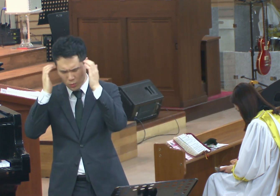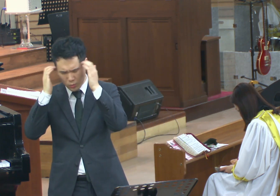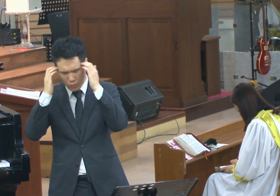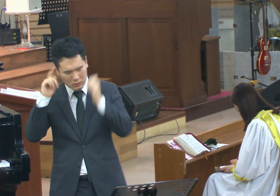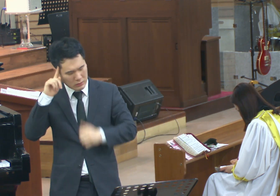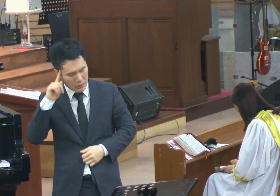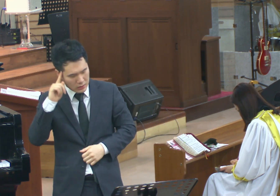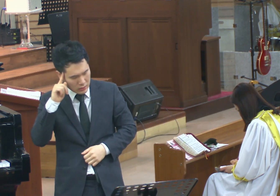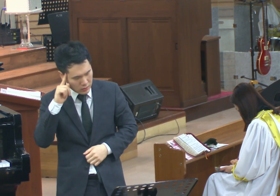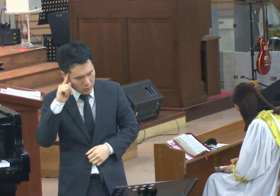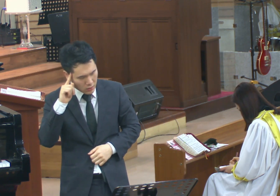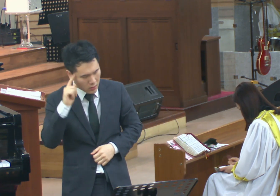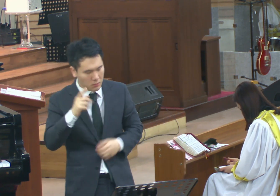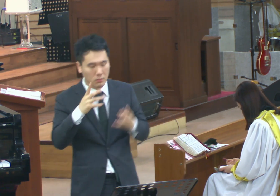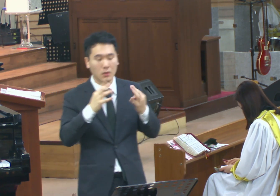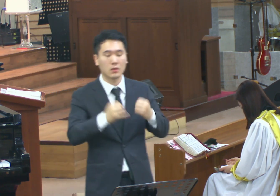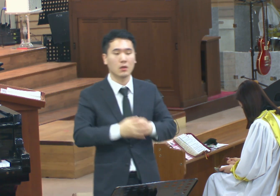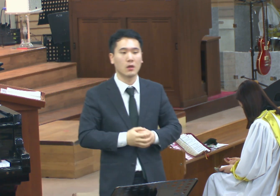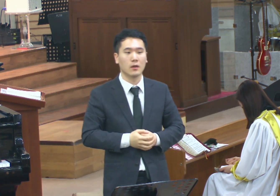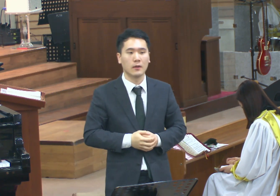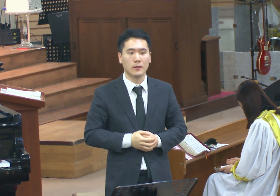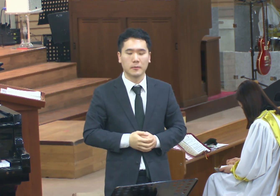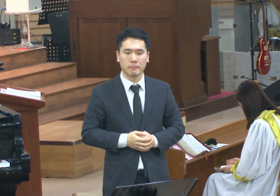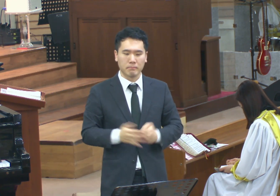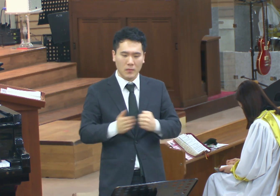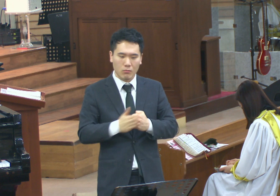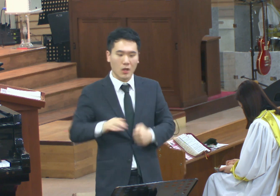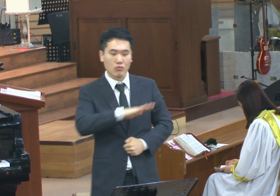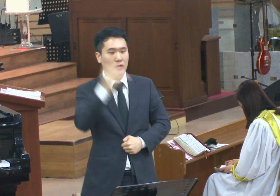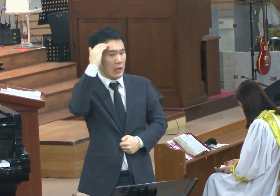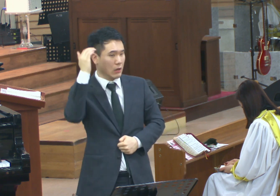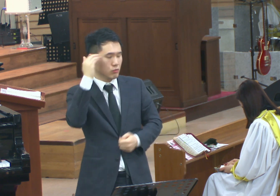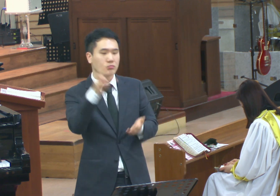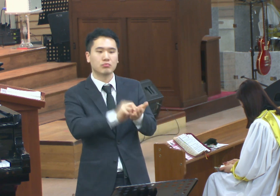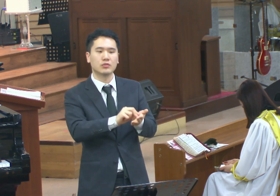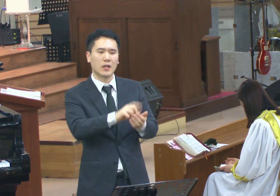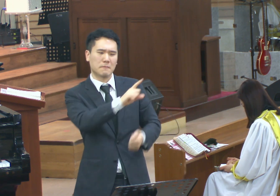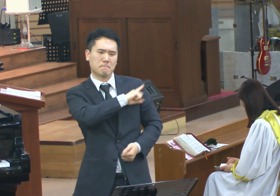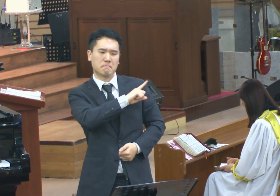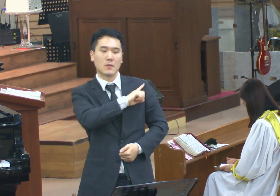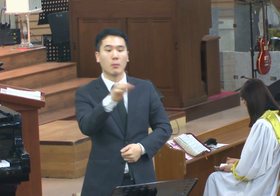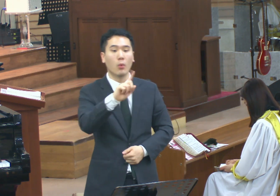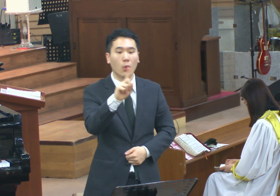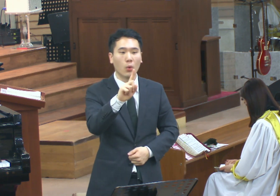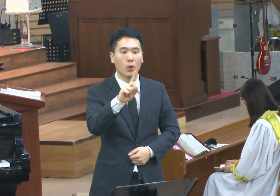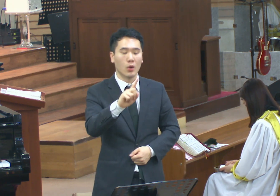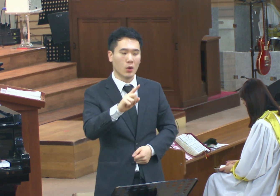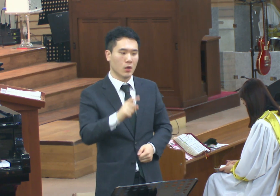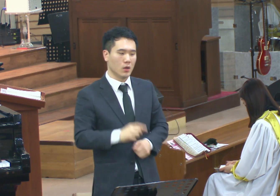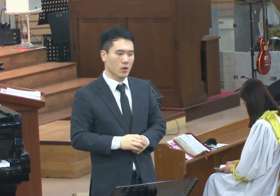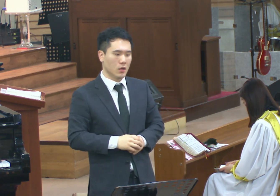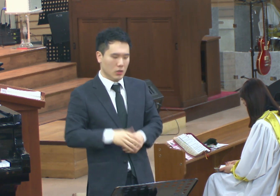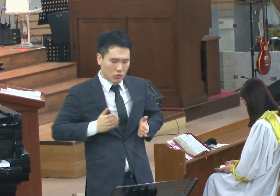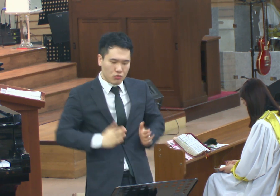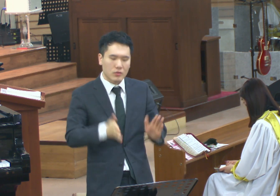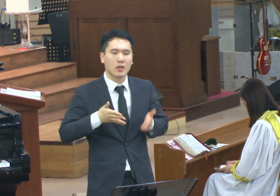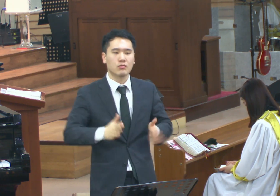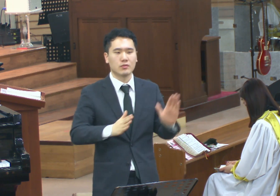그래서 100만 명씩 출생하던 이 나라에 지금 애들이 30만 명대로 떨어졌어요.